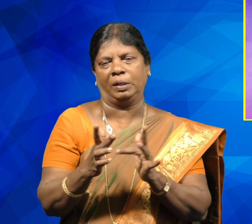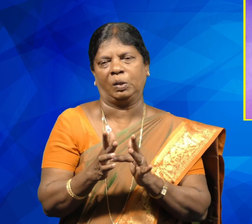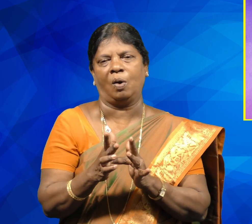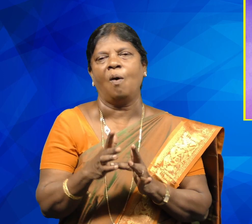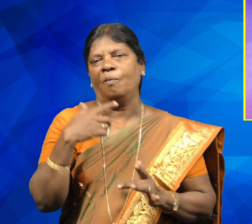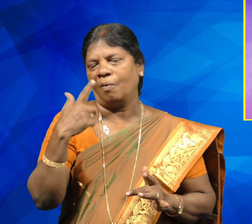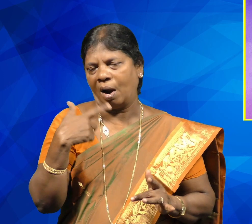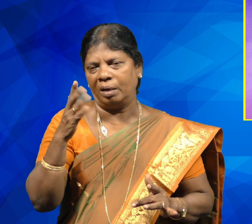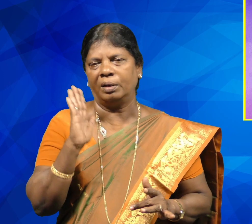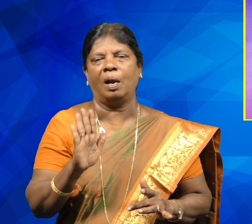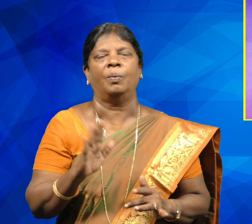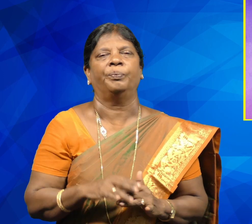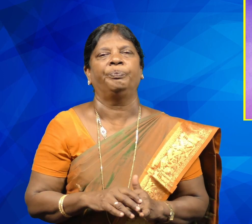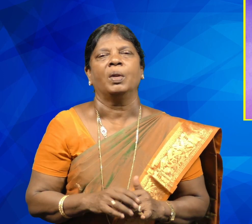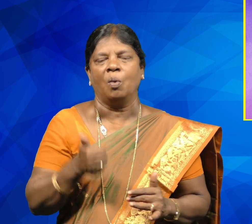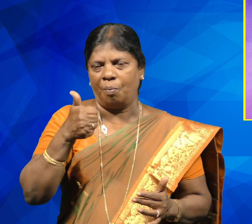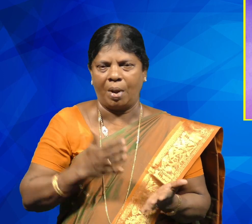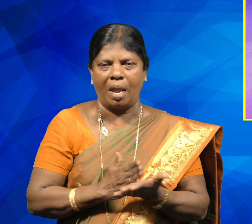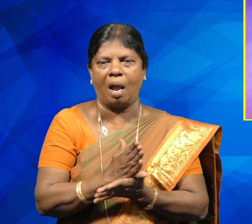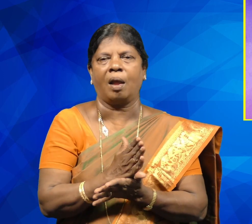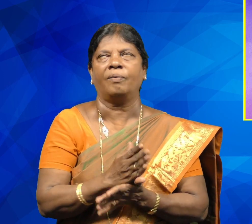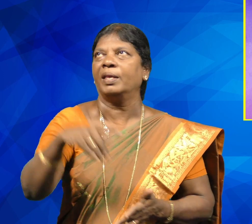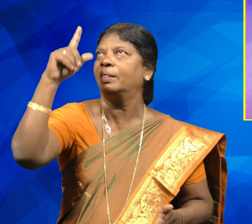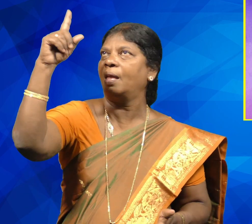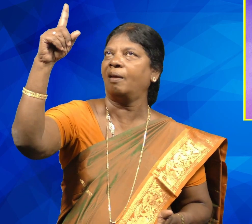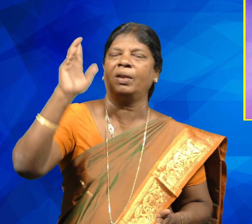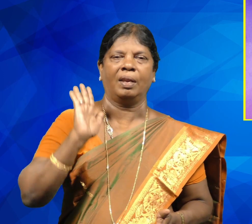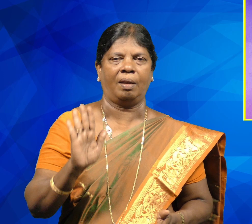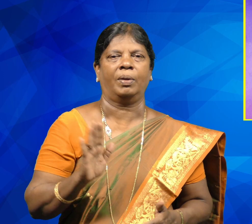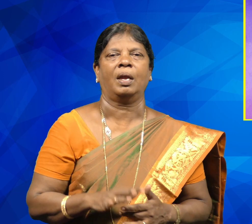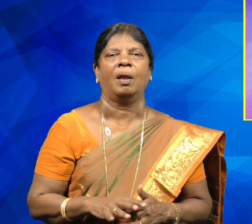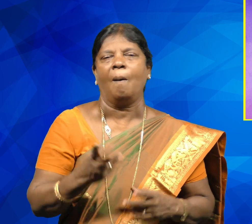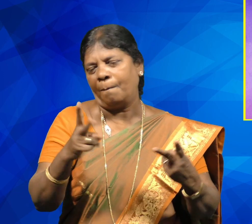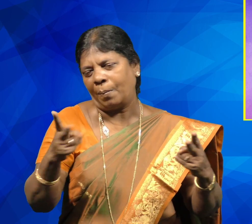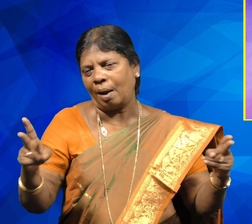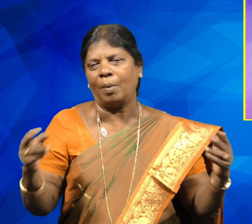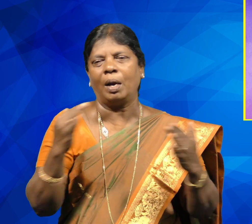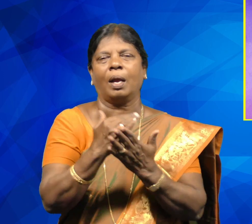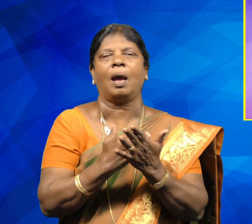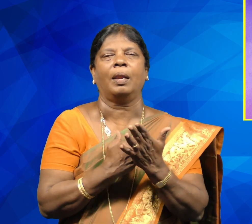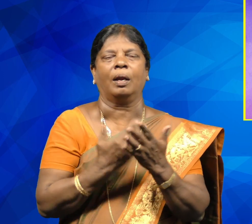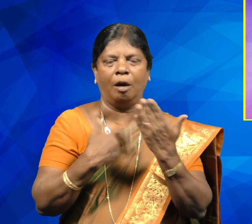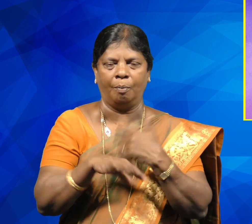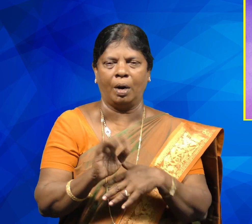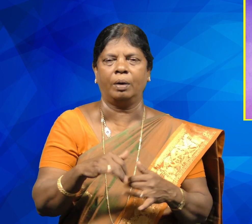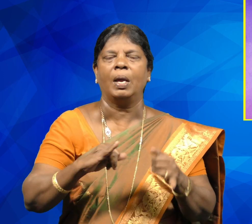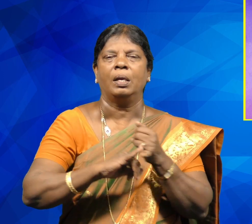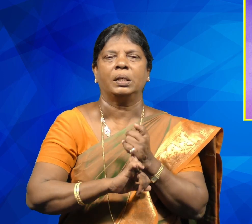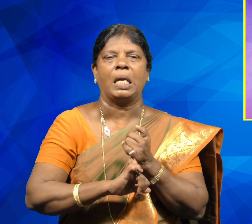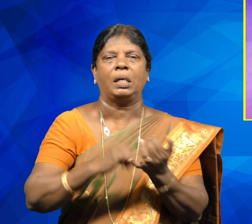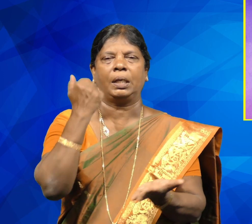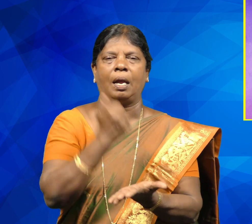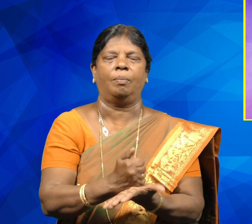உருவில் இருந்தாலும், சாதாரண மனிதனாக வாழ்ந்தாலும், மெய்யாகவே தேவன்தான் என்பதை பல செயல்கள்